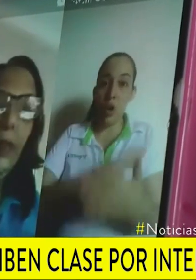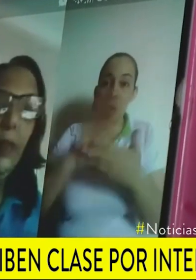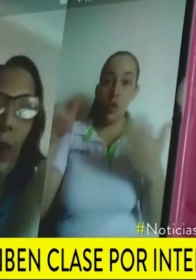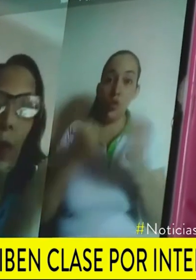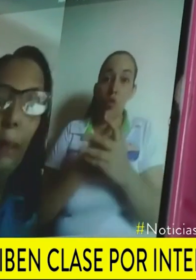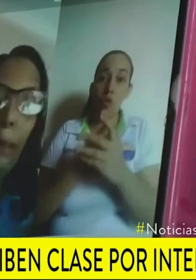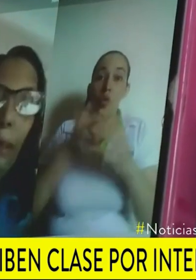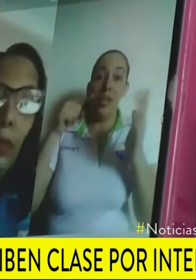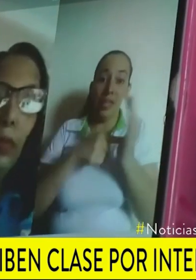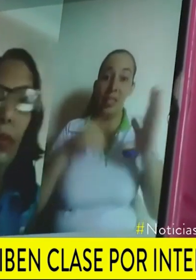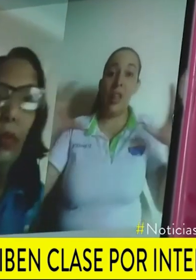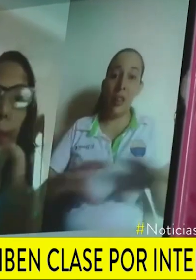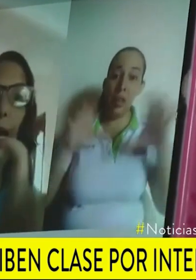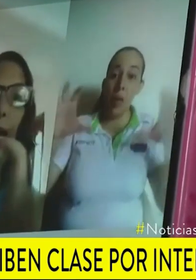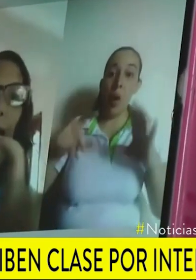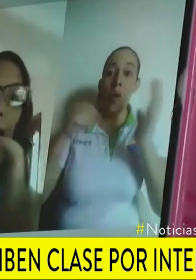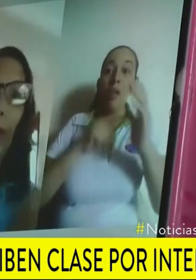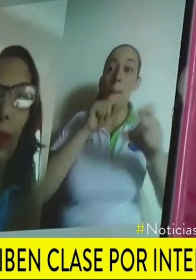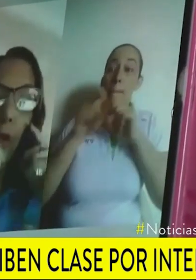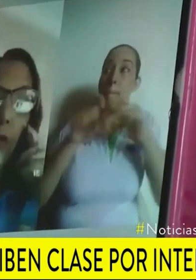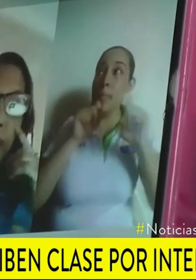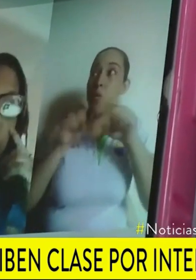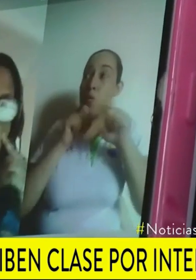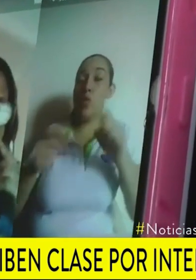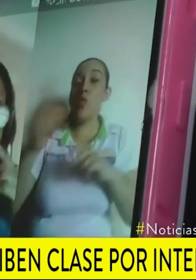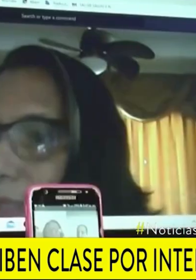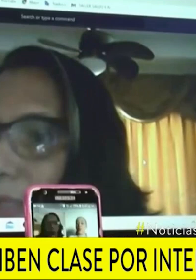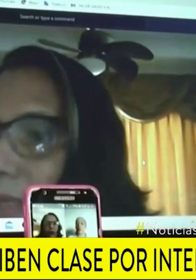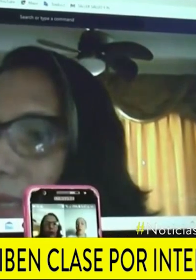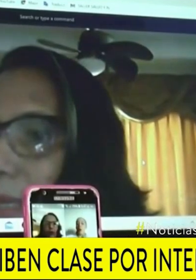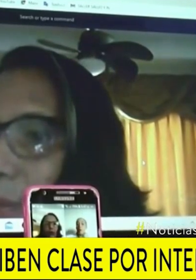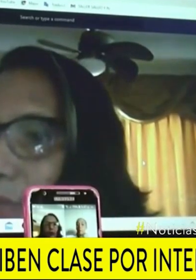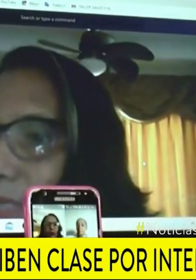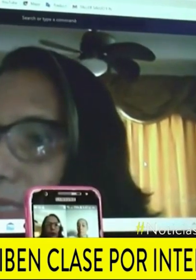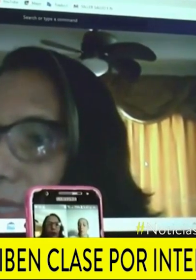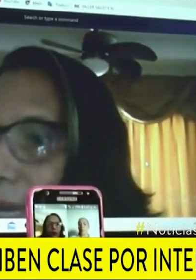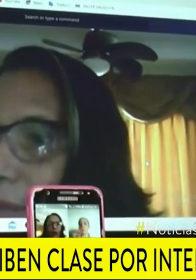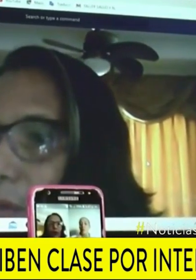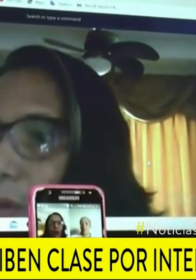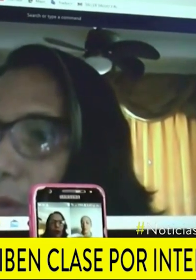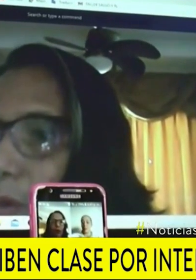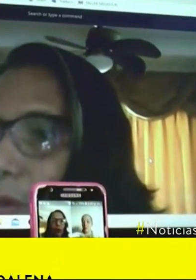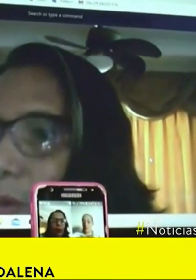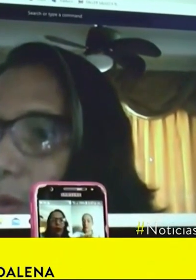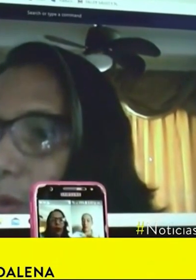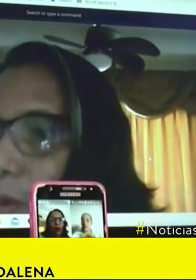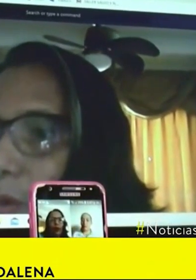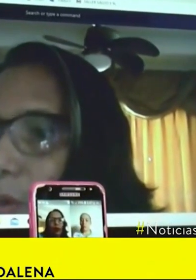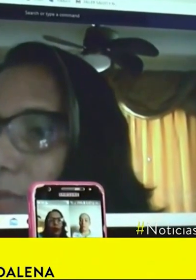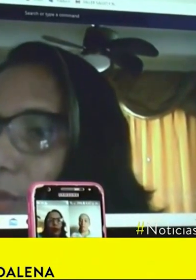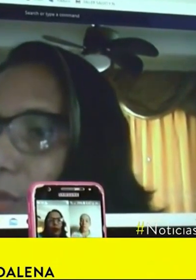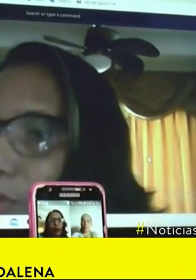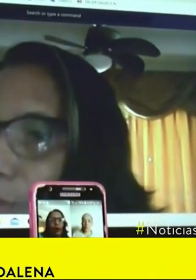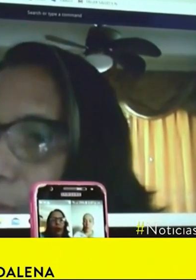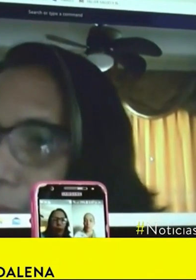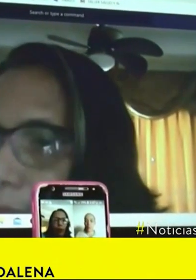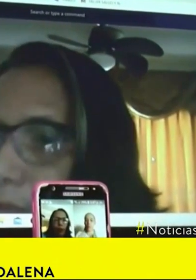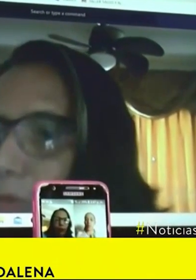virtual a estos estudiantes. Con el apoyo de los intérpretes hemos diseñado cuáles son los